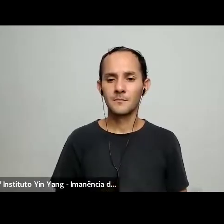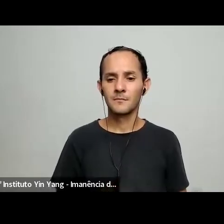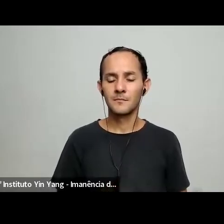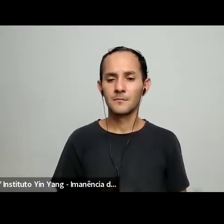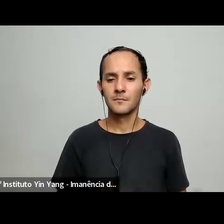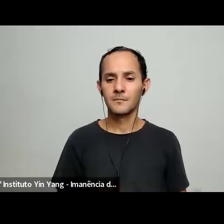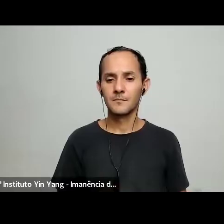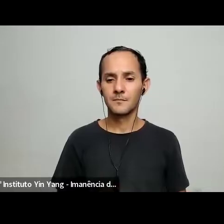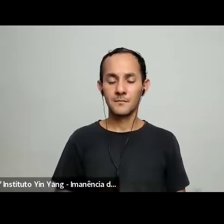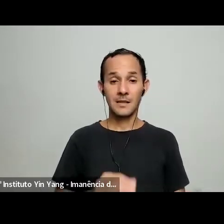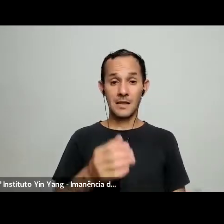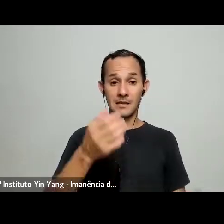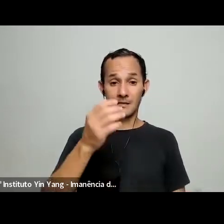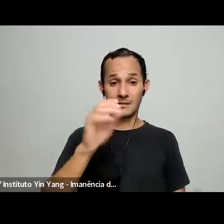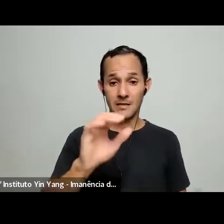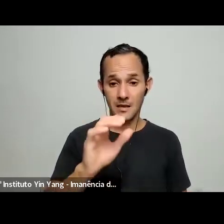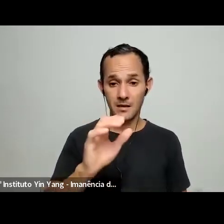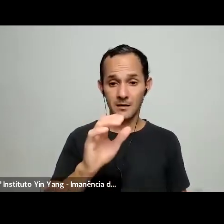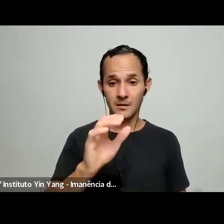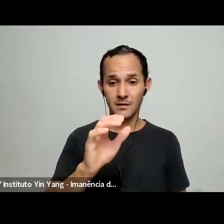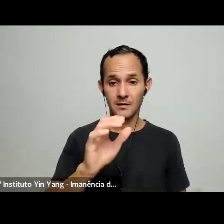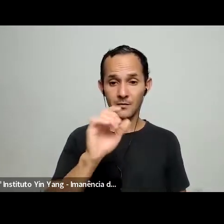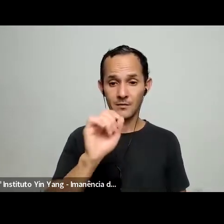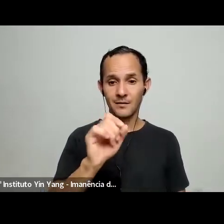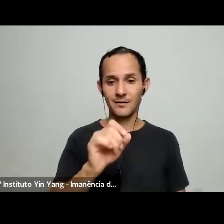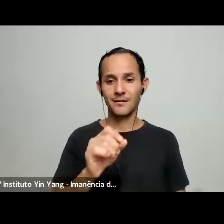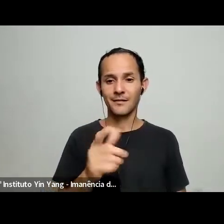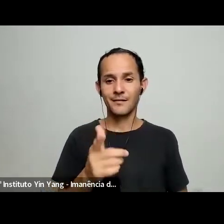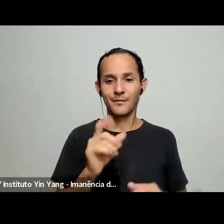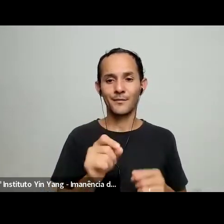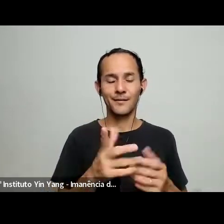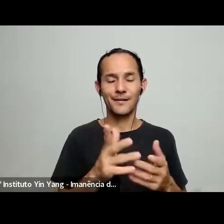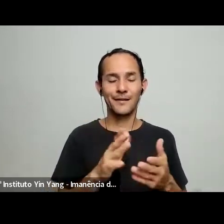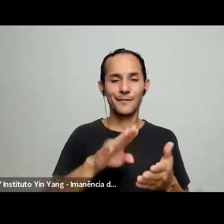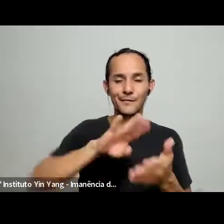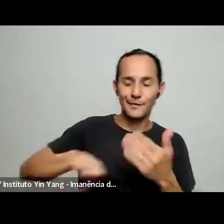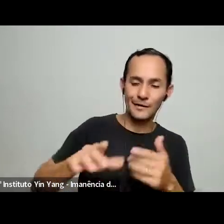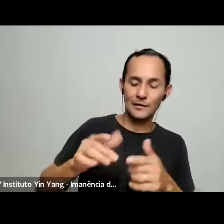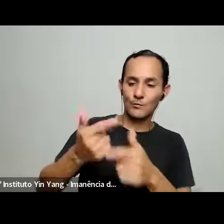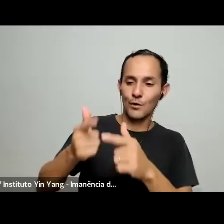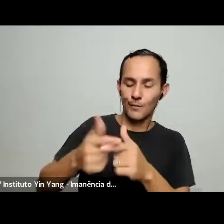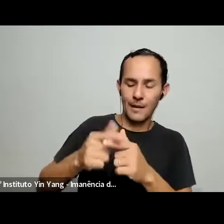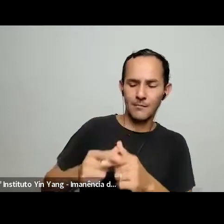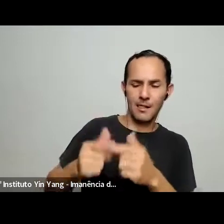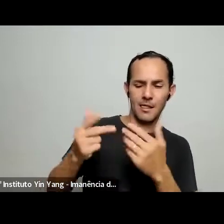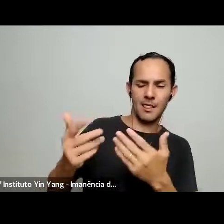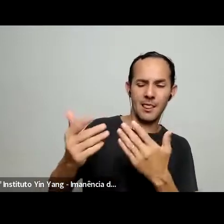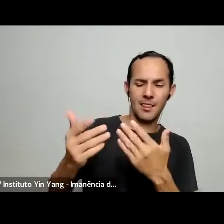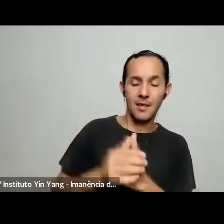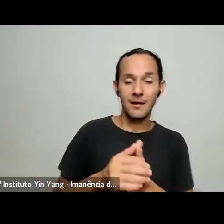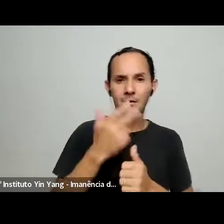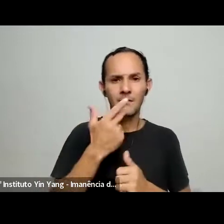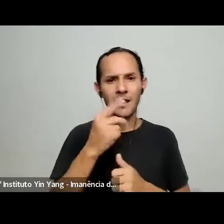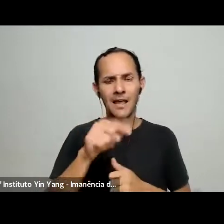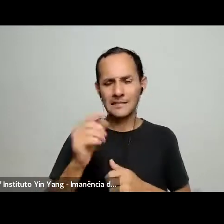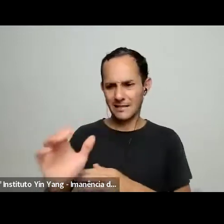a ciência de problemas até paradigmáticos, né? Então, às vezes o que a gente chama de ciência,